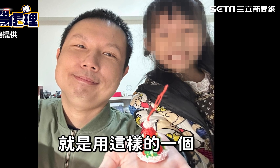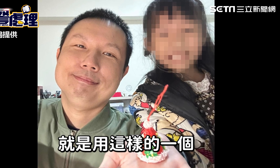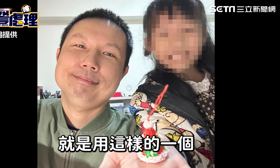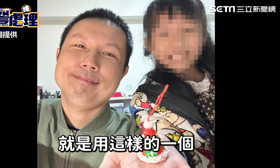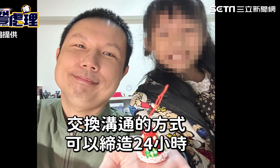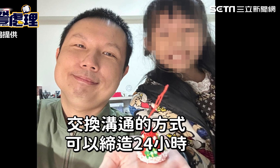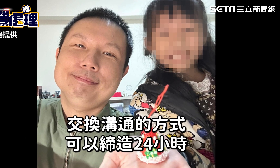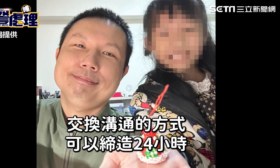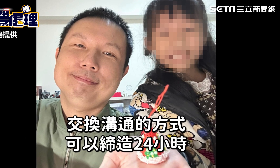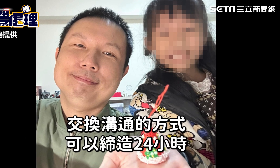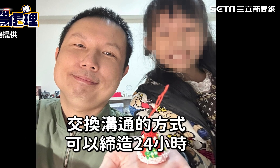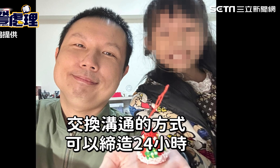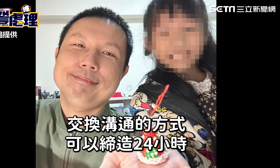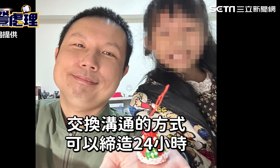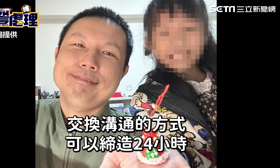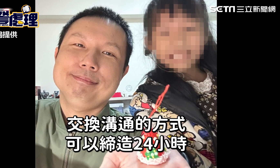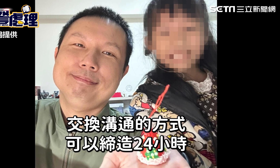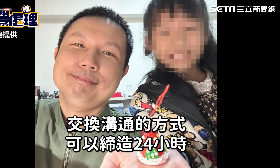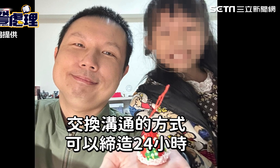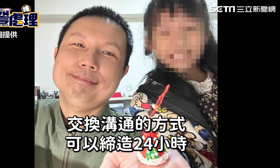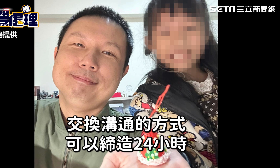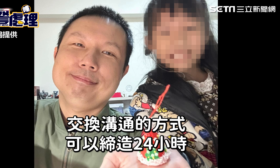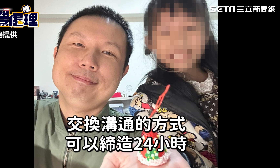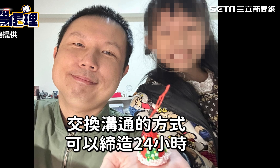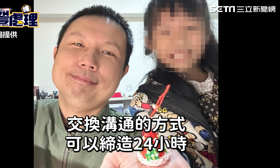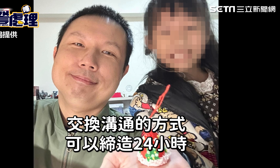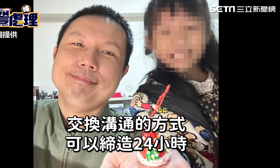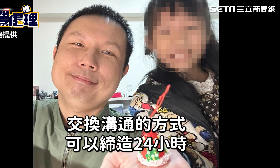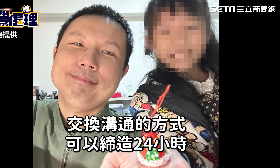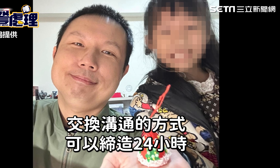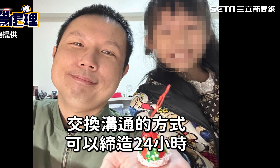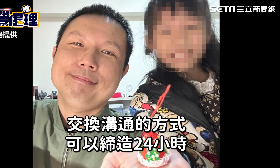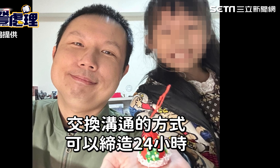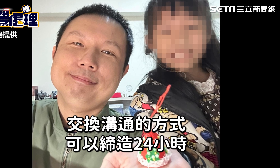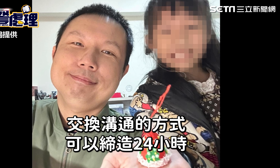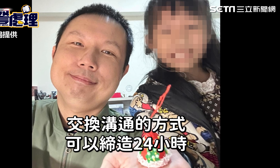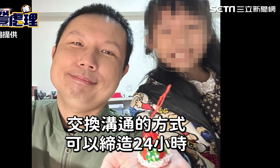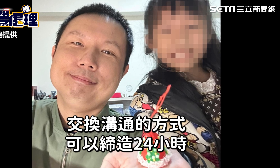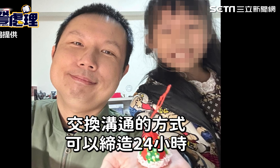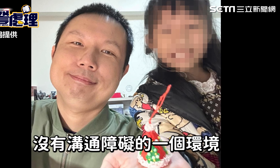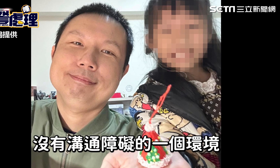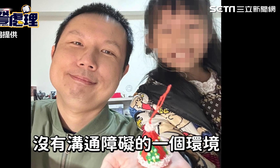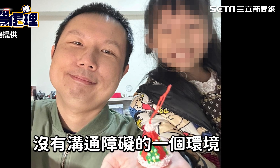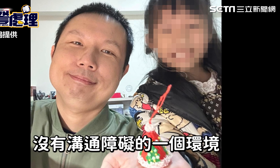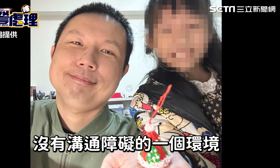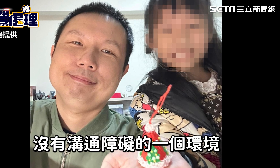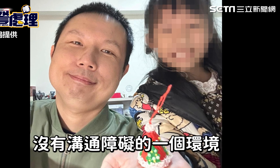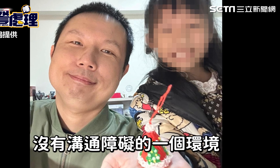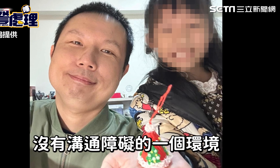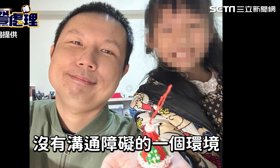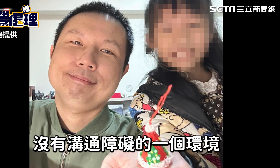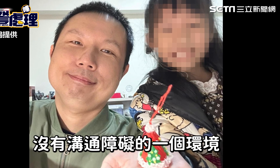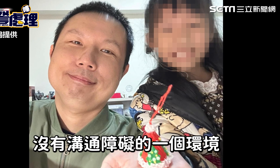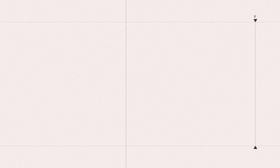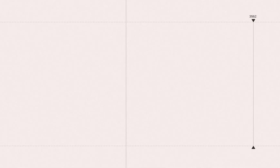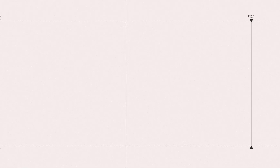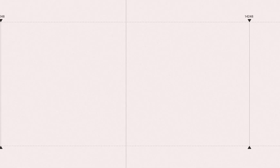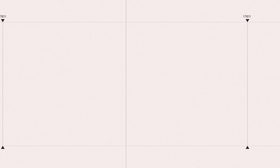个交换沟通的方式，可以缔造24小时没有沟通障碍的一个环境。